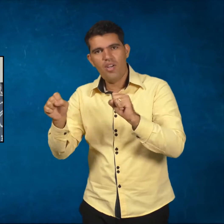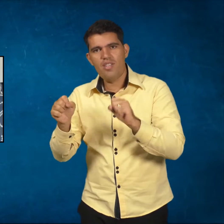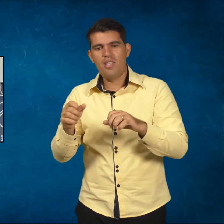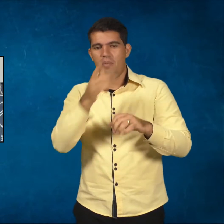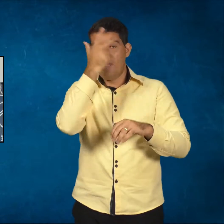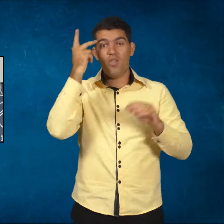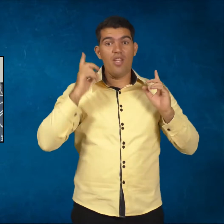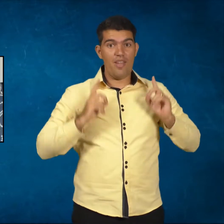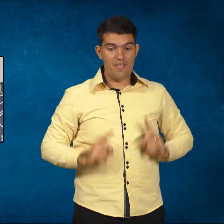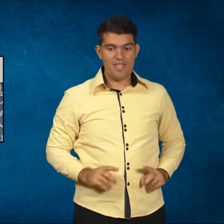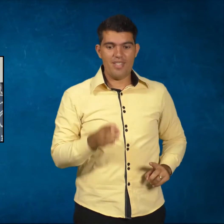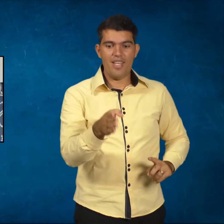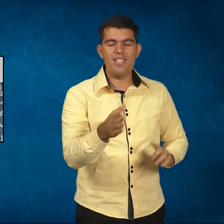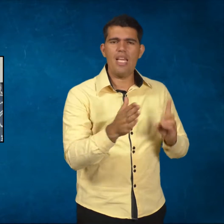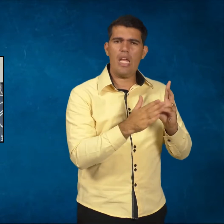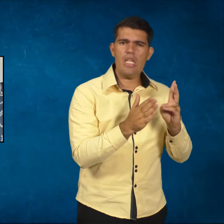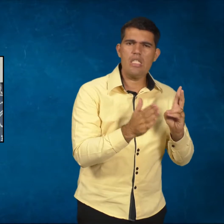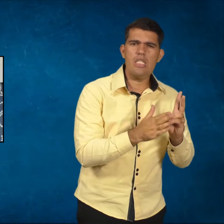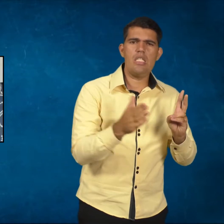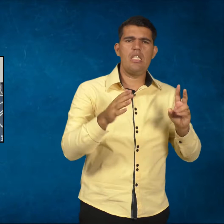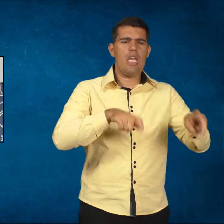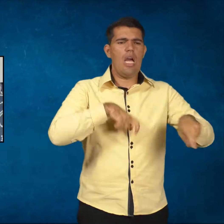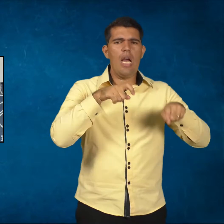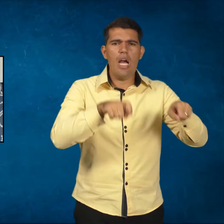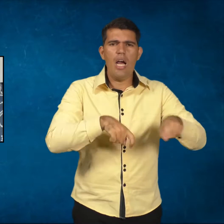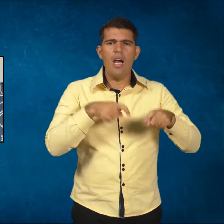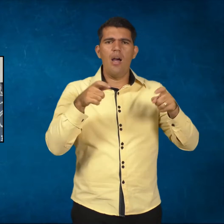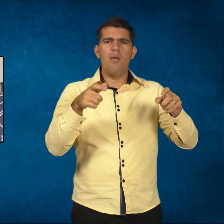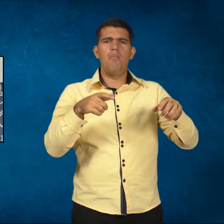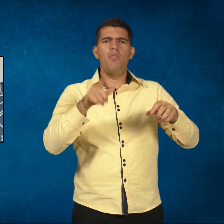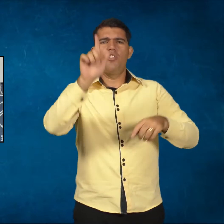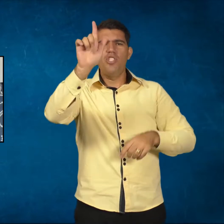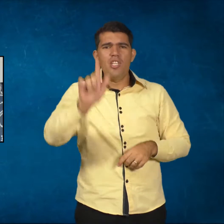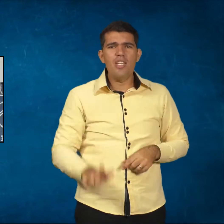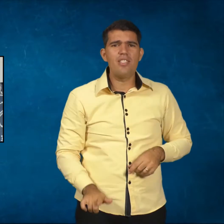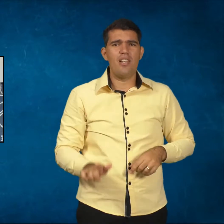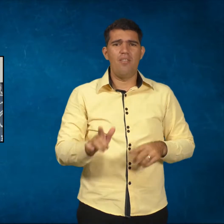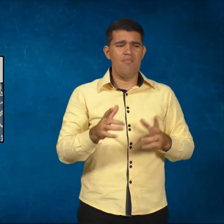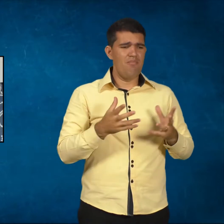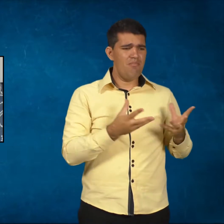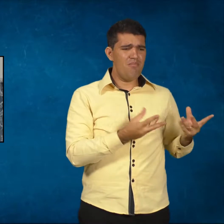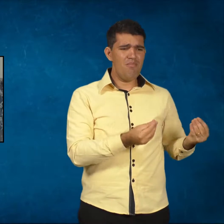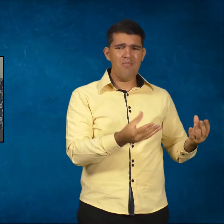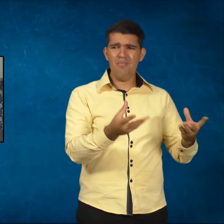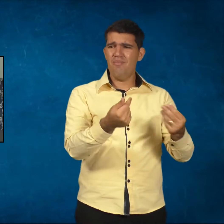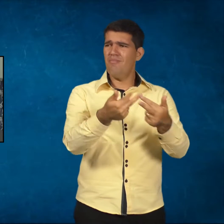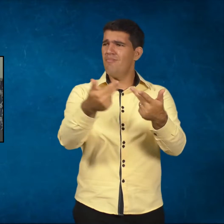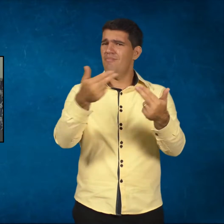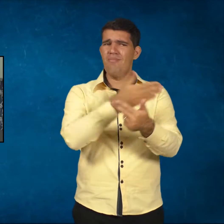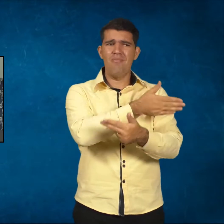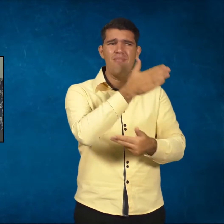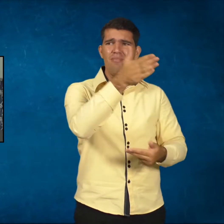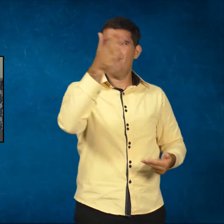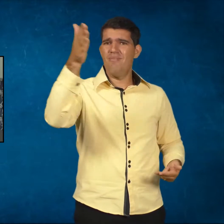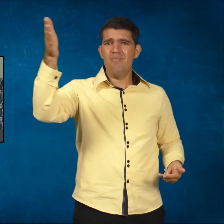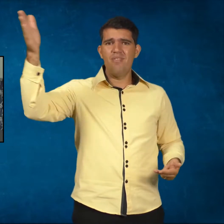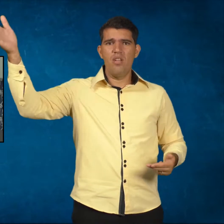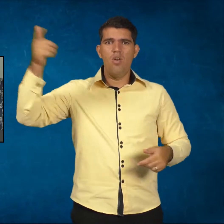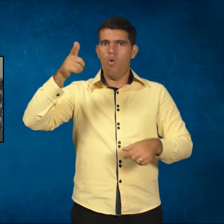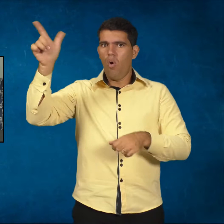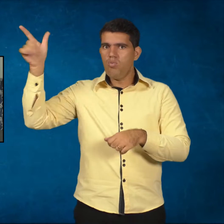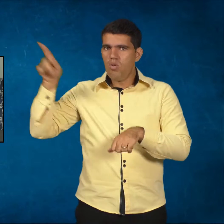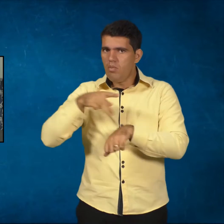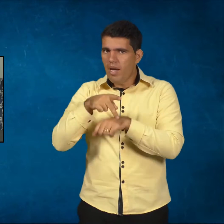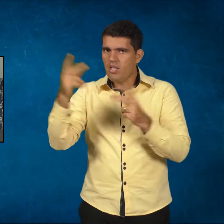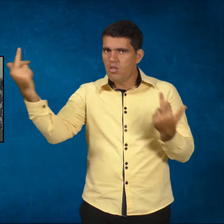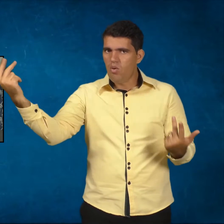com deficiência, na educação indígena, na educação do campo, na gestão, é muito para ele. E coisas que em outros países